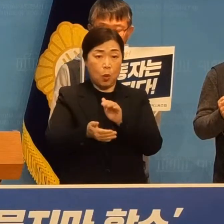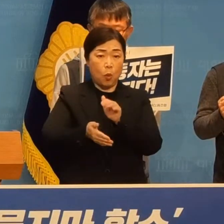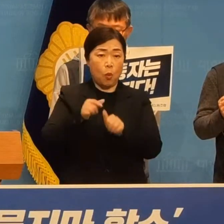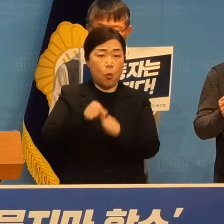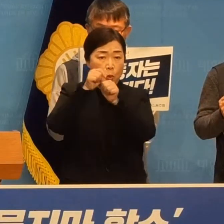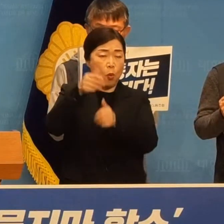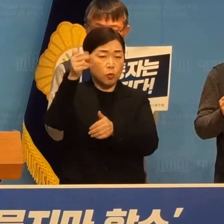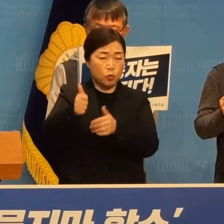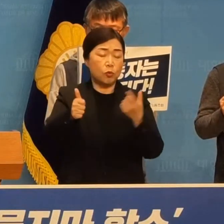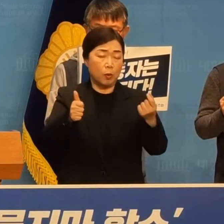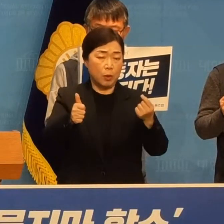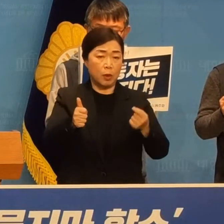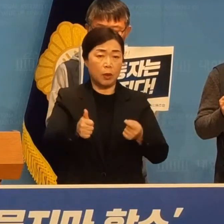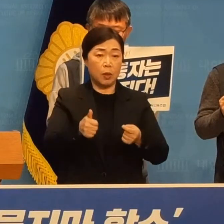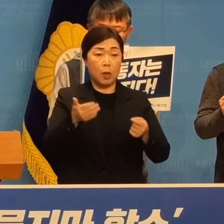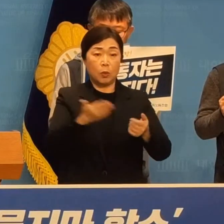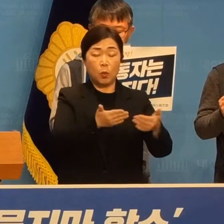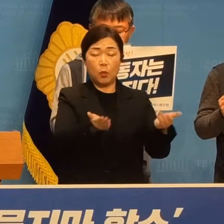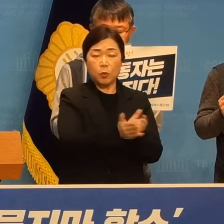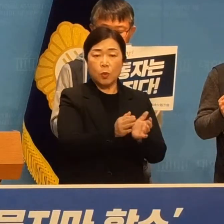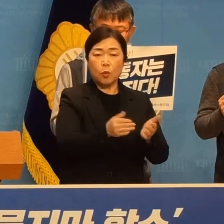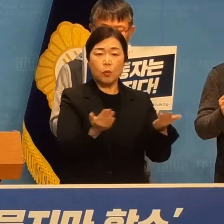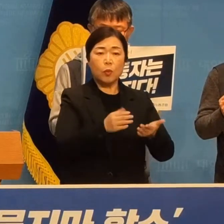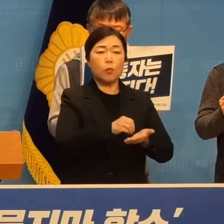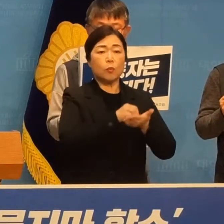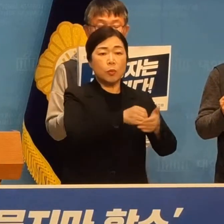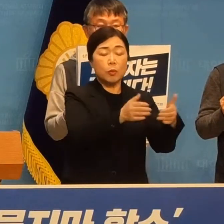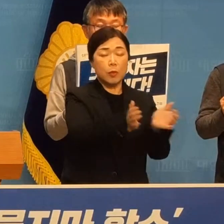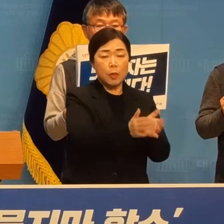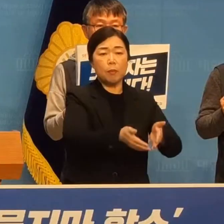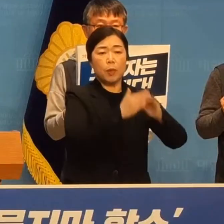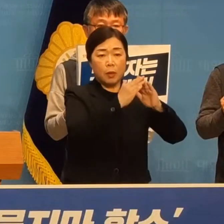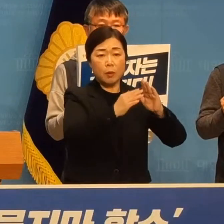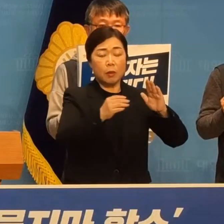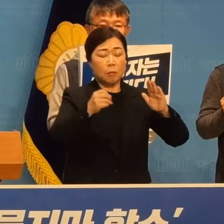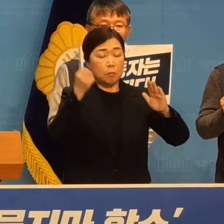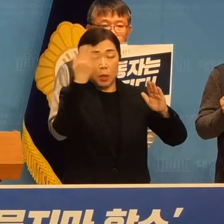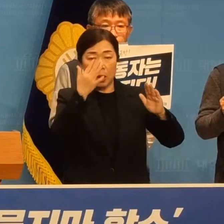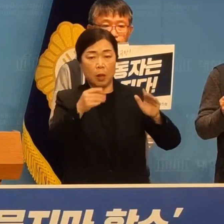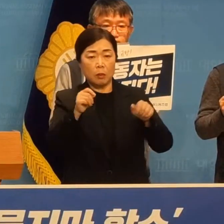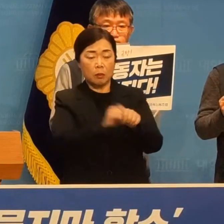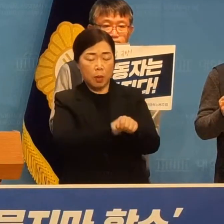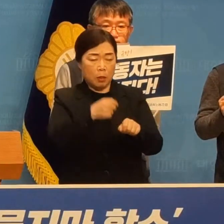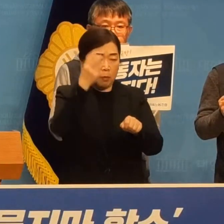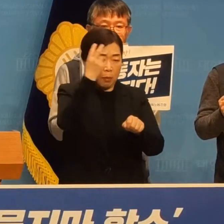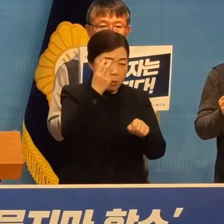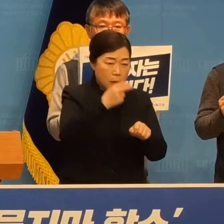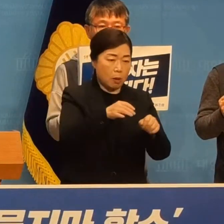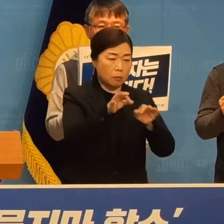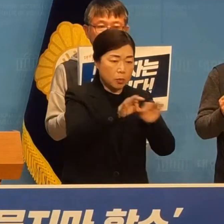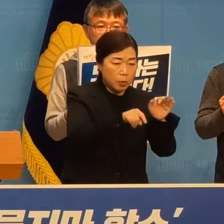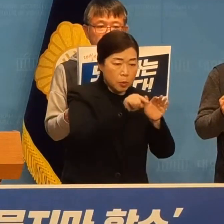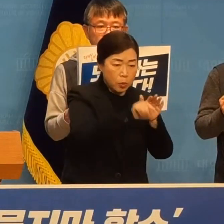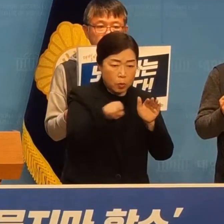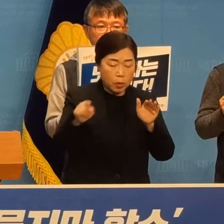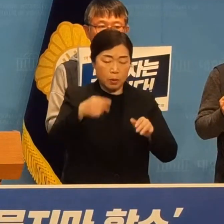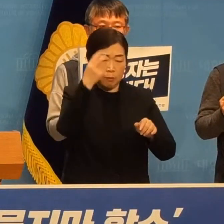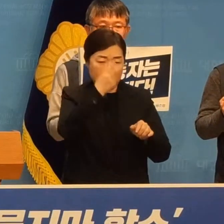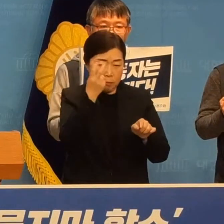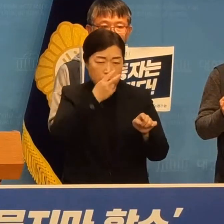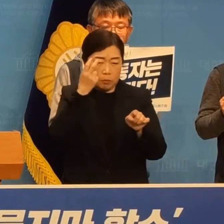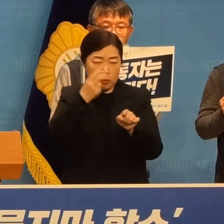큽니다. 노조가 설립되자마자 현대차가 돌연 특별감사를 실시하고 대리점주들이 조합원들에게